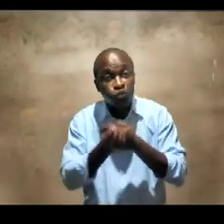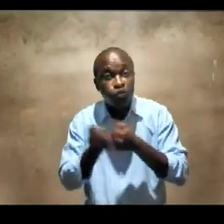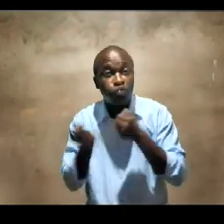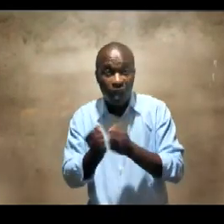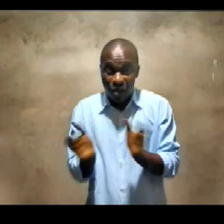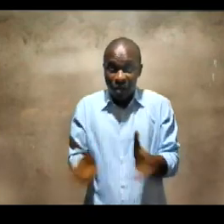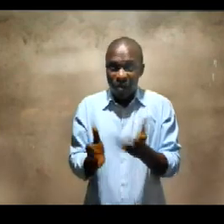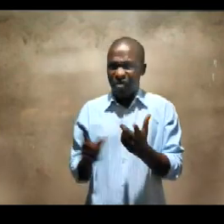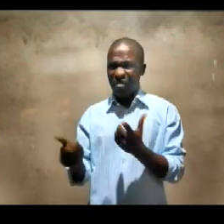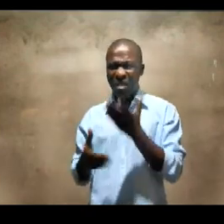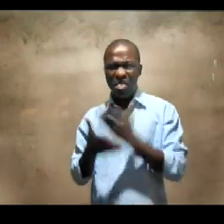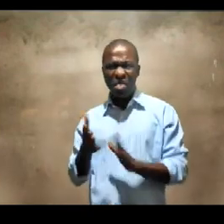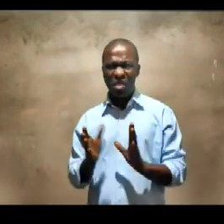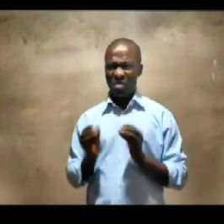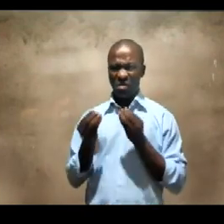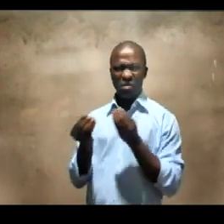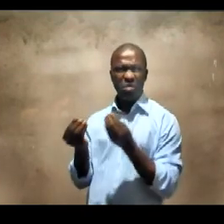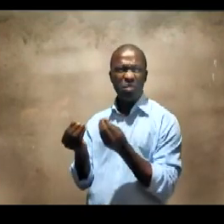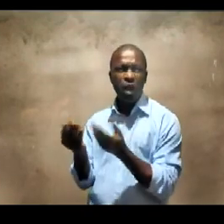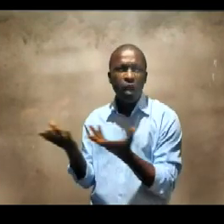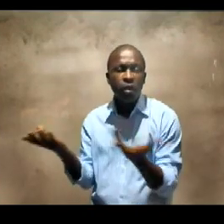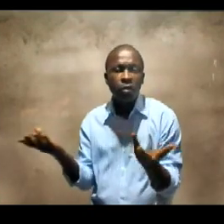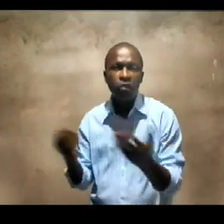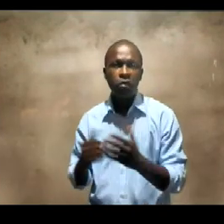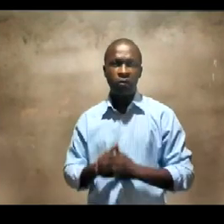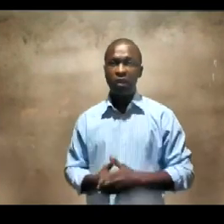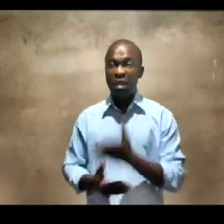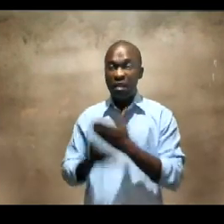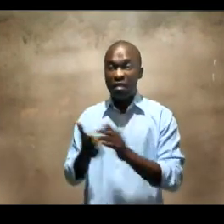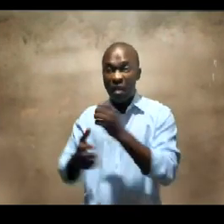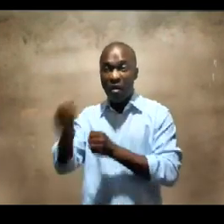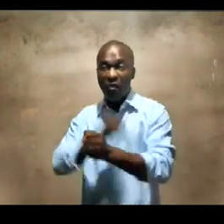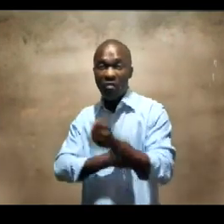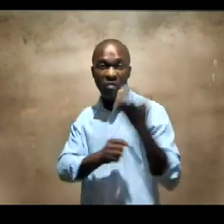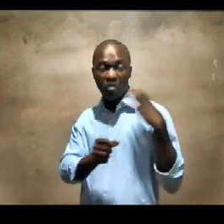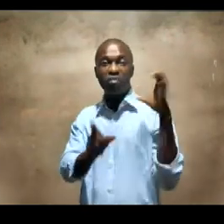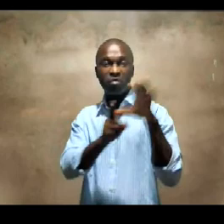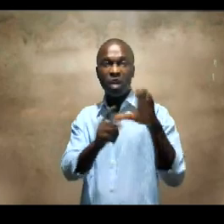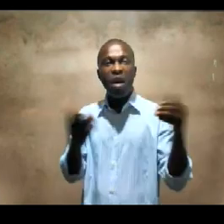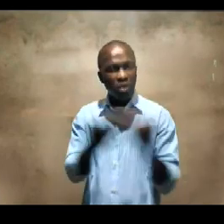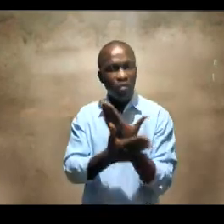de l'Agence monétaire de l'Afrique de l'Ouest, Moussa Doukouli, a été chargé de la gestion de la banque